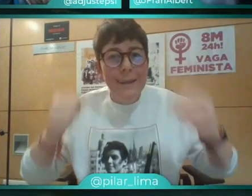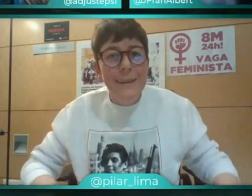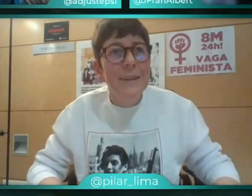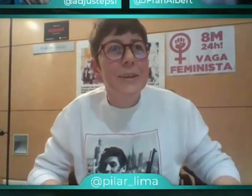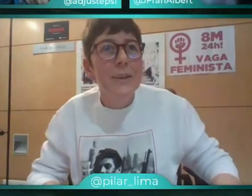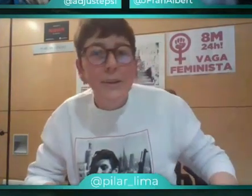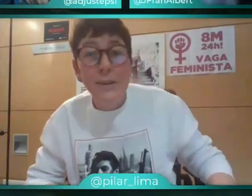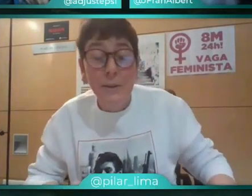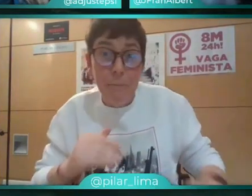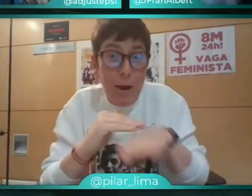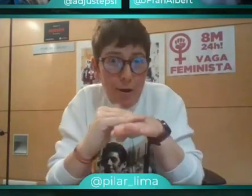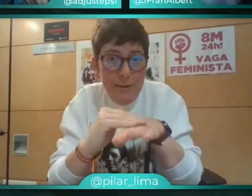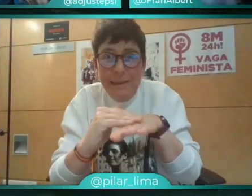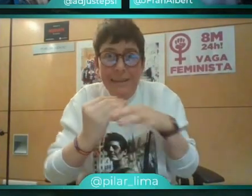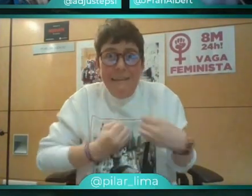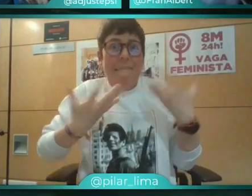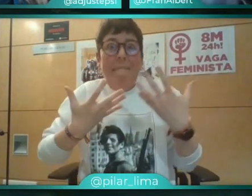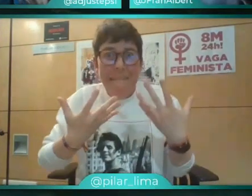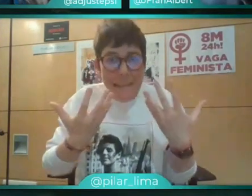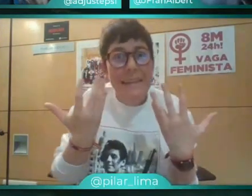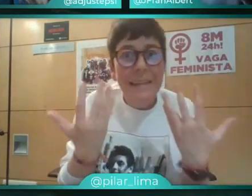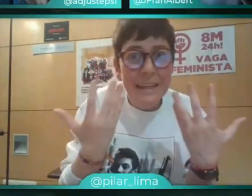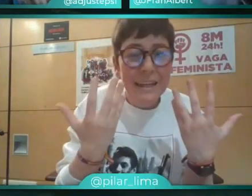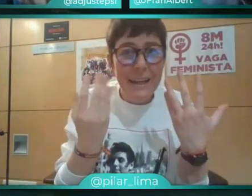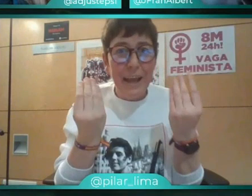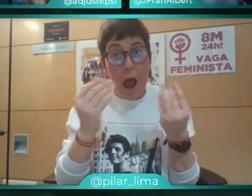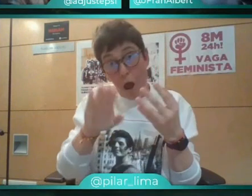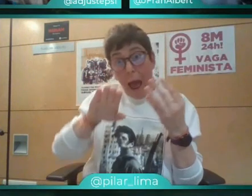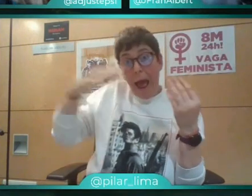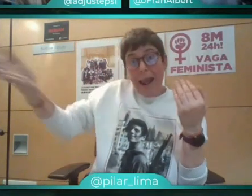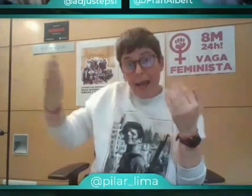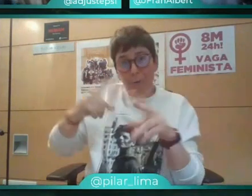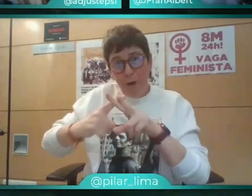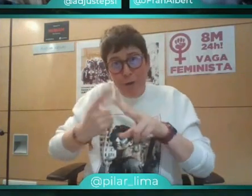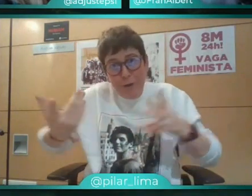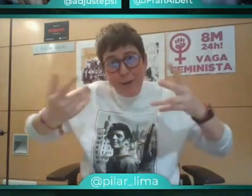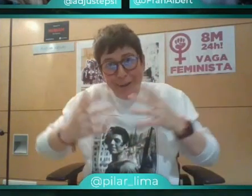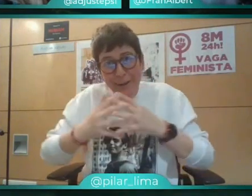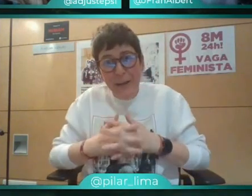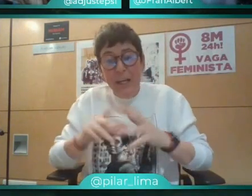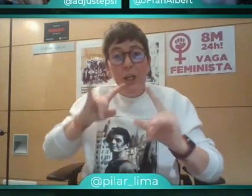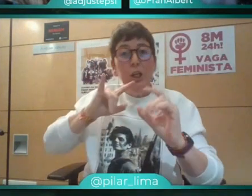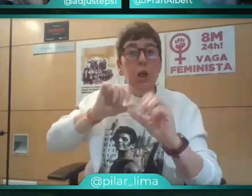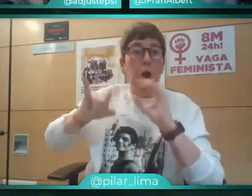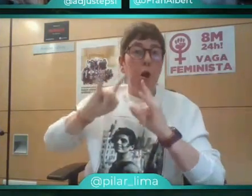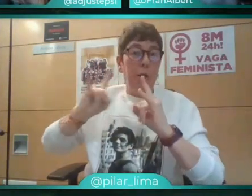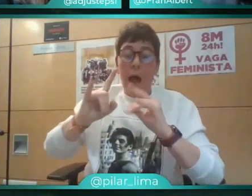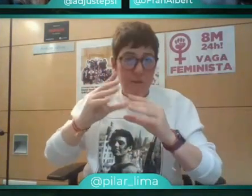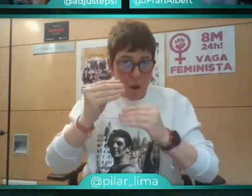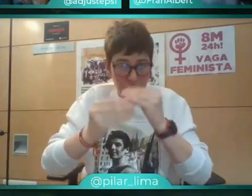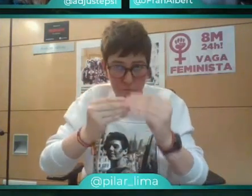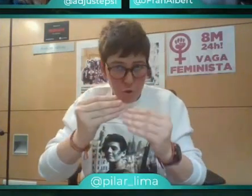está de verdad los disculpar que me salga así pero claro al lado claro